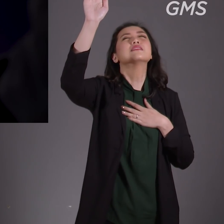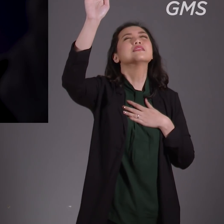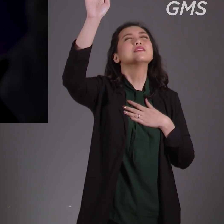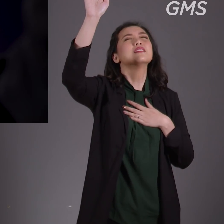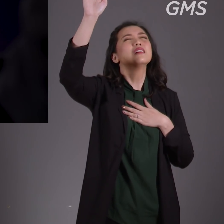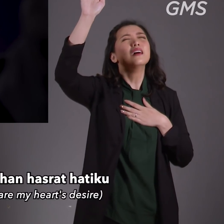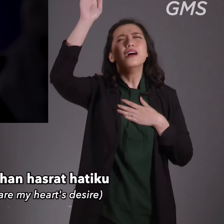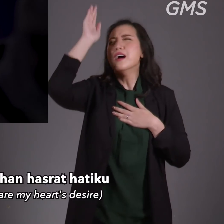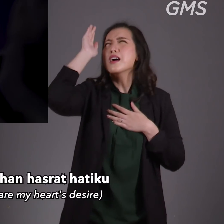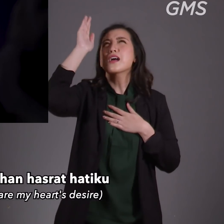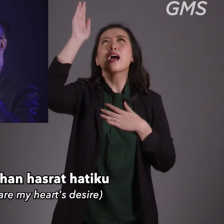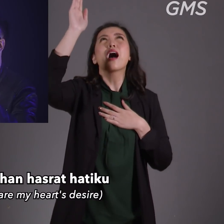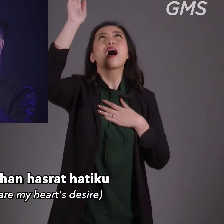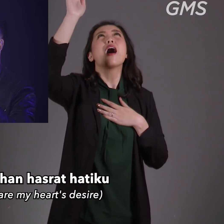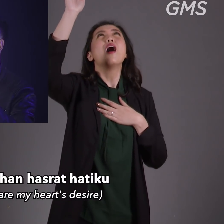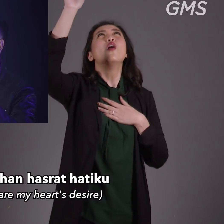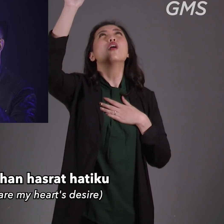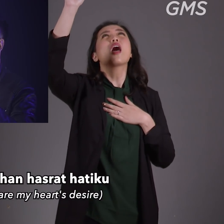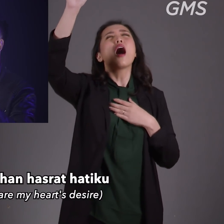Engkau.